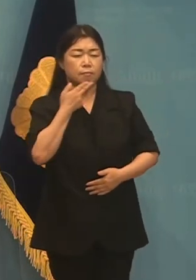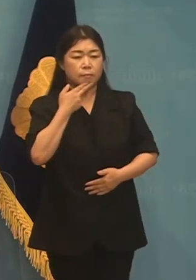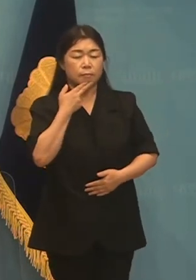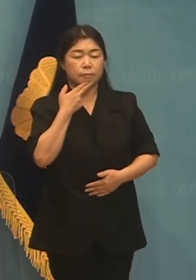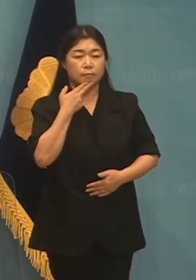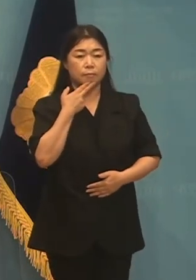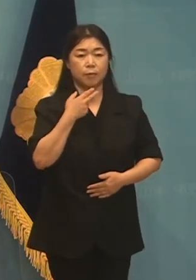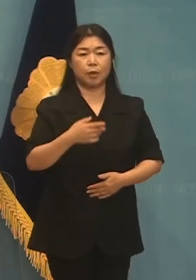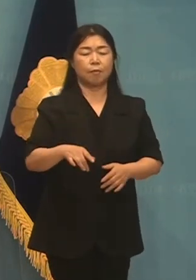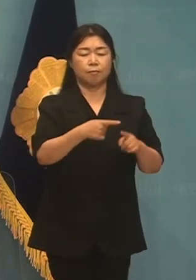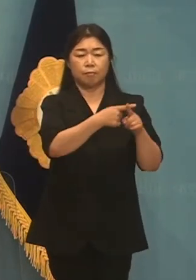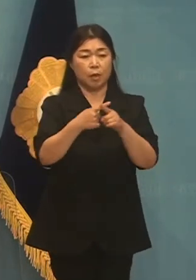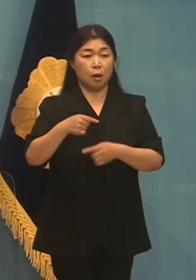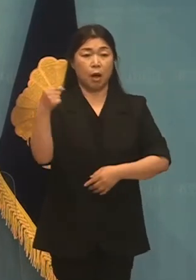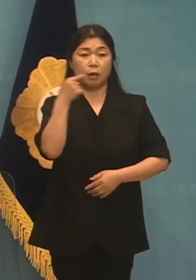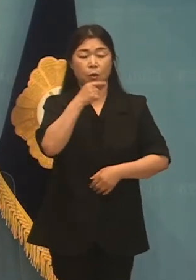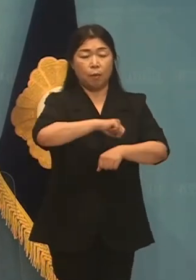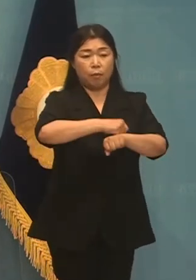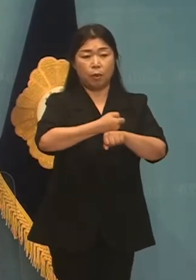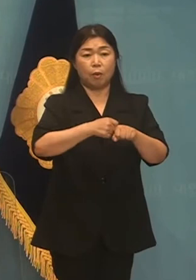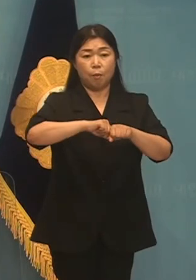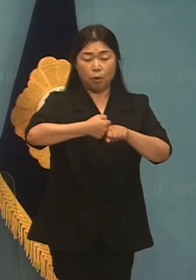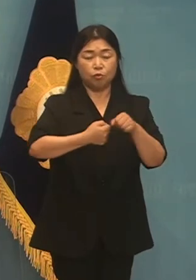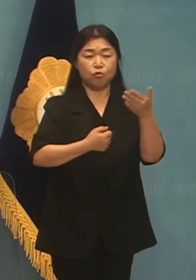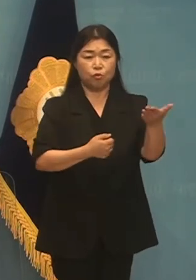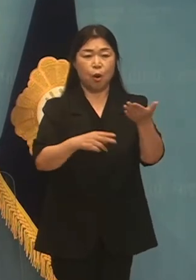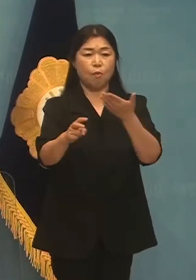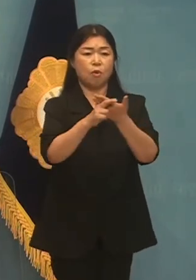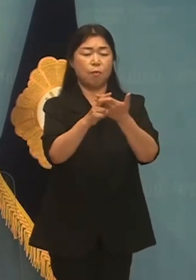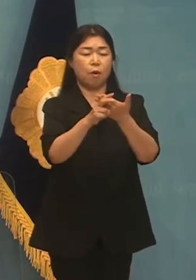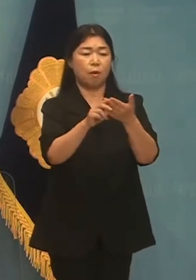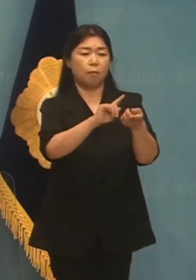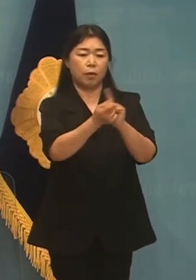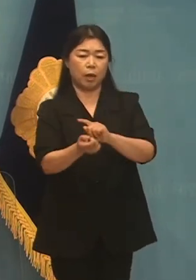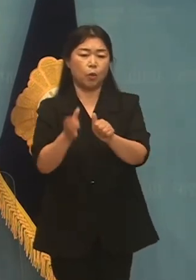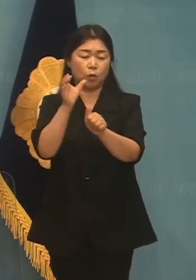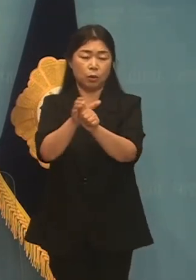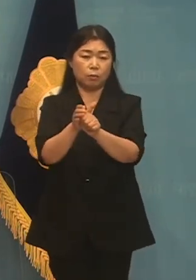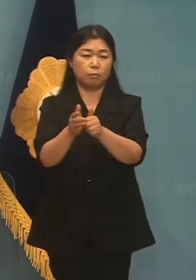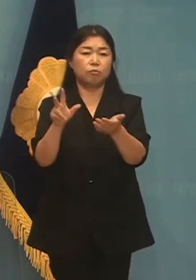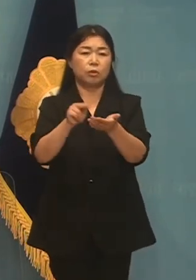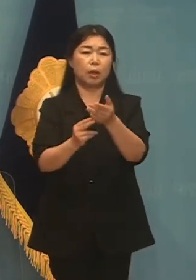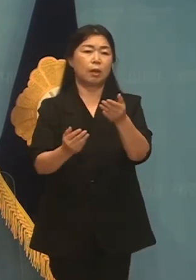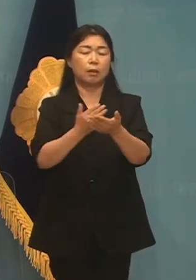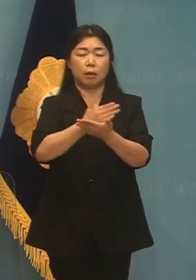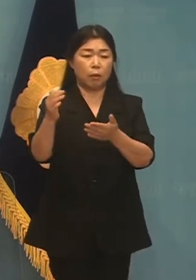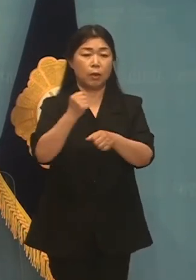입각한 강력한 처벌로 불법 하도급이 퇴출되도록 할 것입니다.